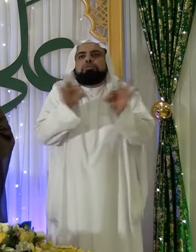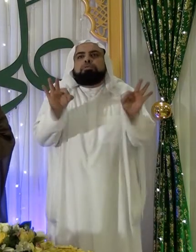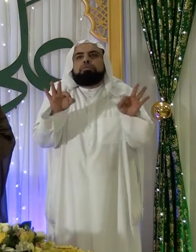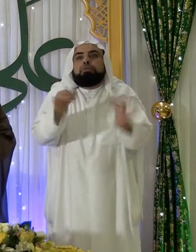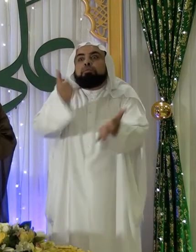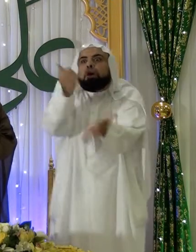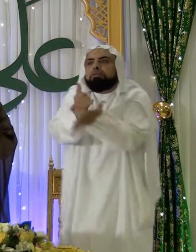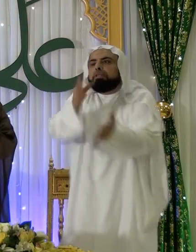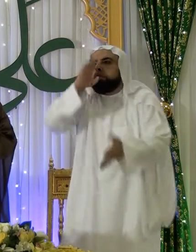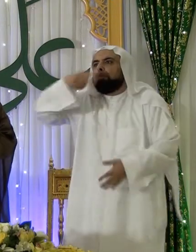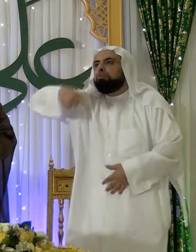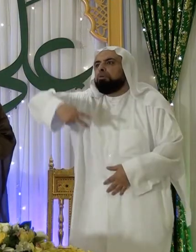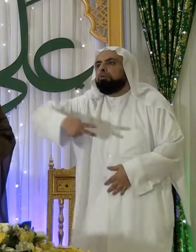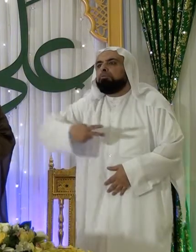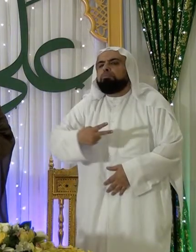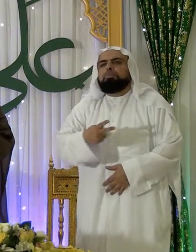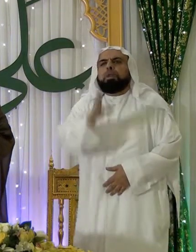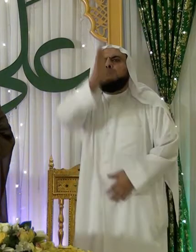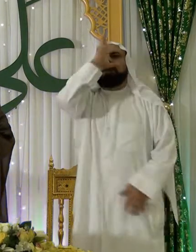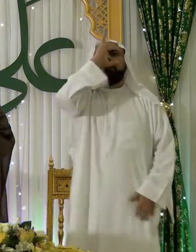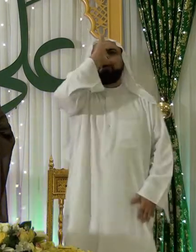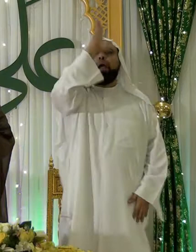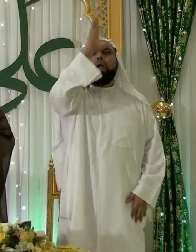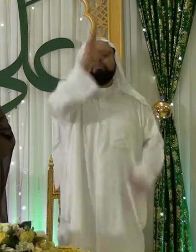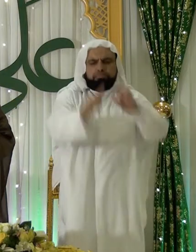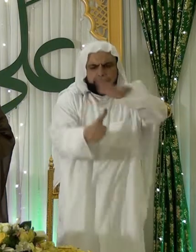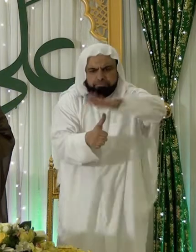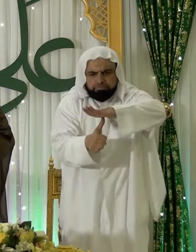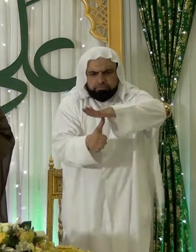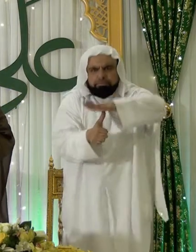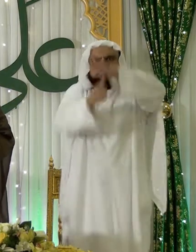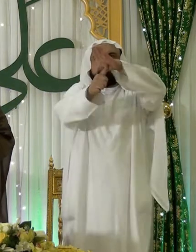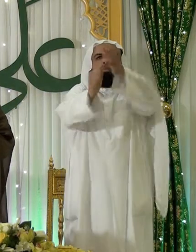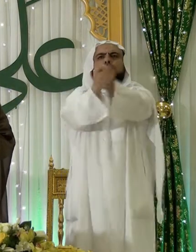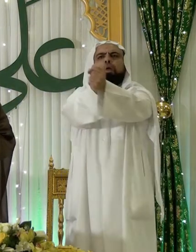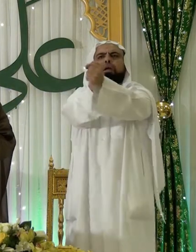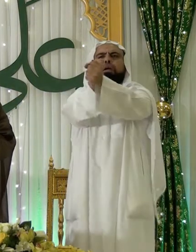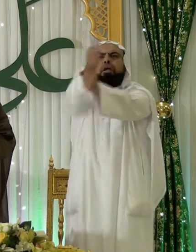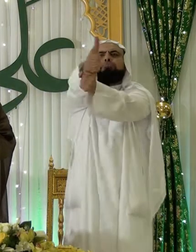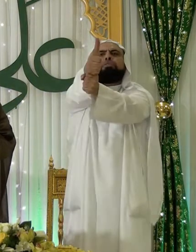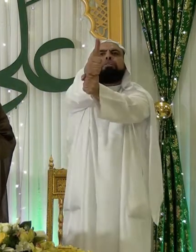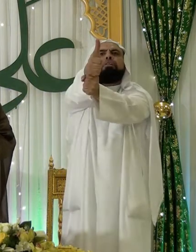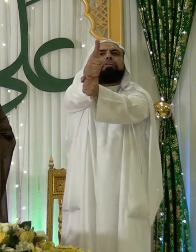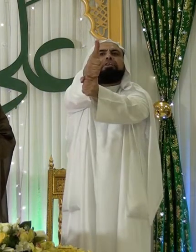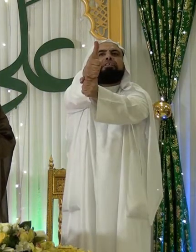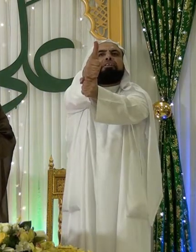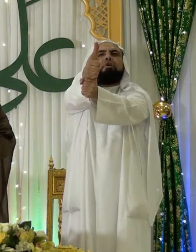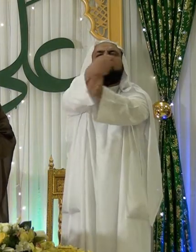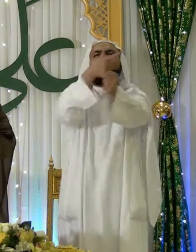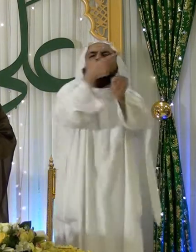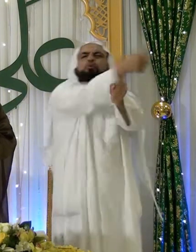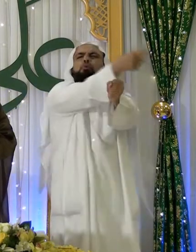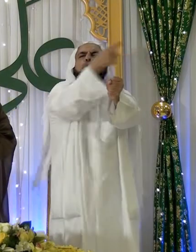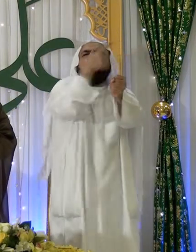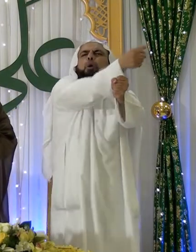فأصبح علي هو الإمام وهو الخليفة وهو